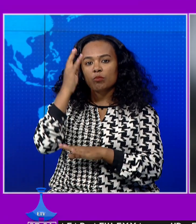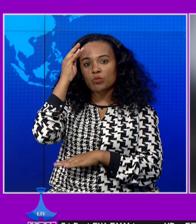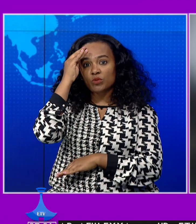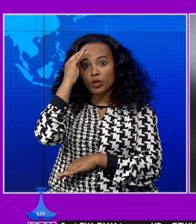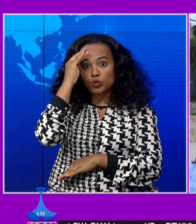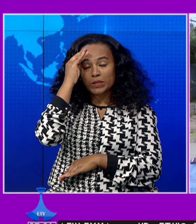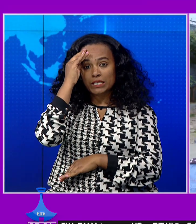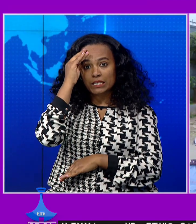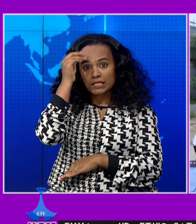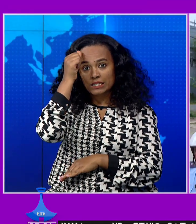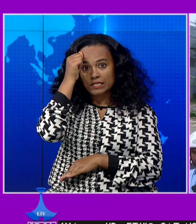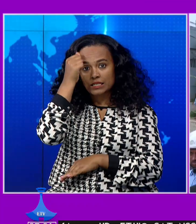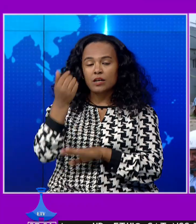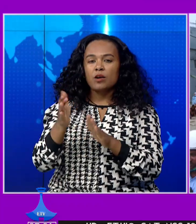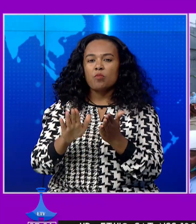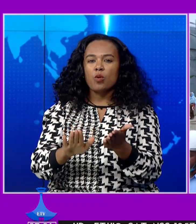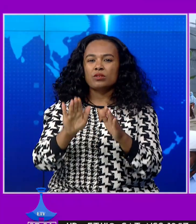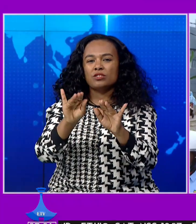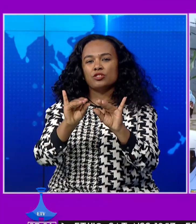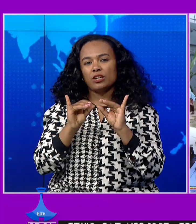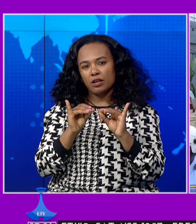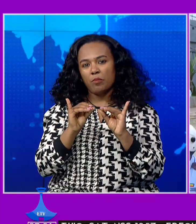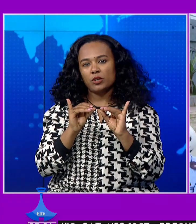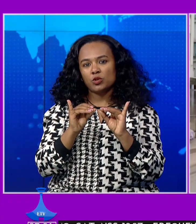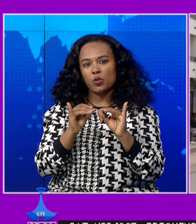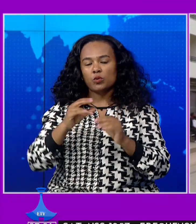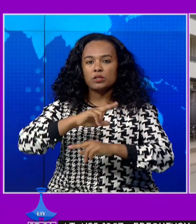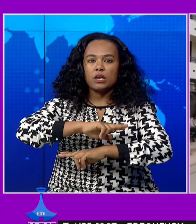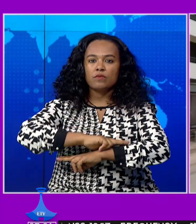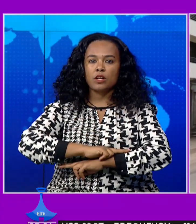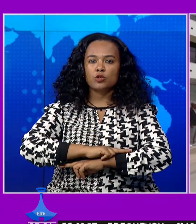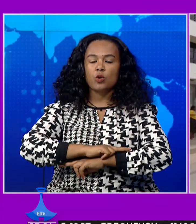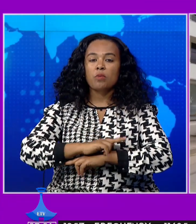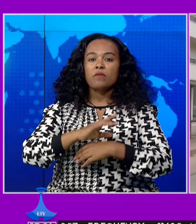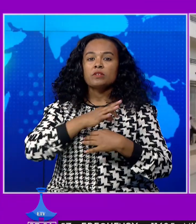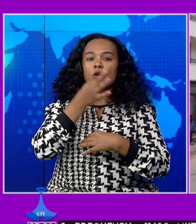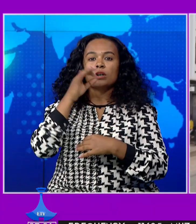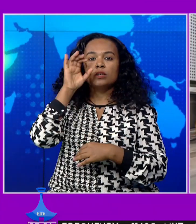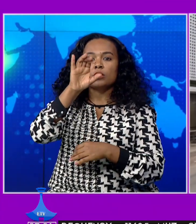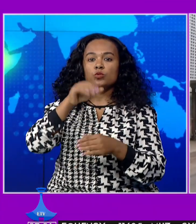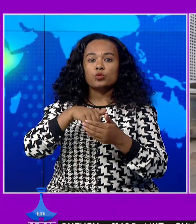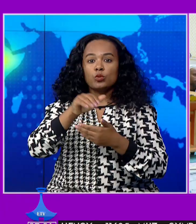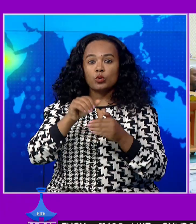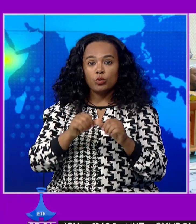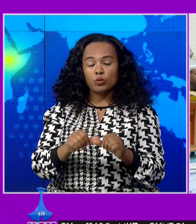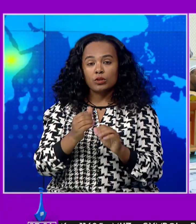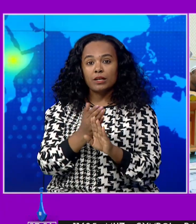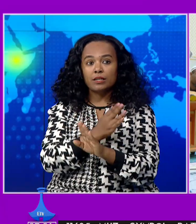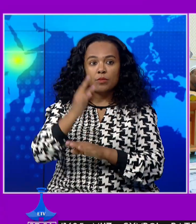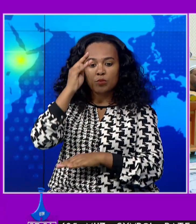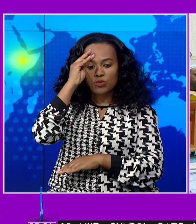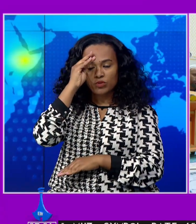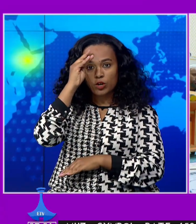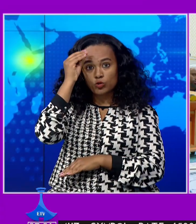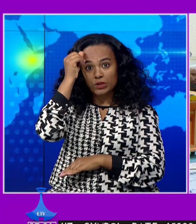ዑመር ኢድሪስን ሞት ግን ጨከነባቸው። እስከ ረፍታቸው መንፈሳዊ ግዴታቸውን ሲወጡ የቆዩት ተቀዳሚ ሙፍቲ ሀጂ